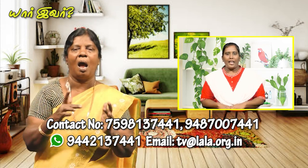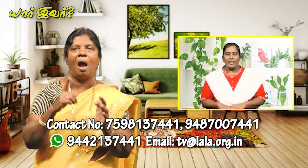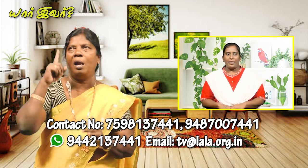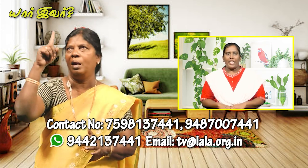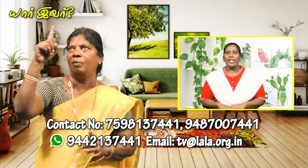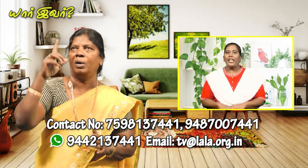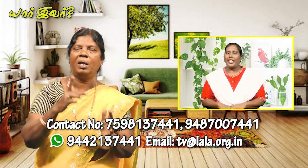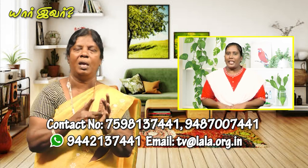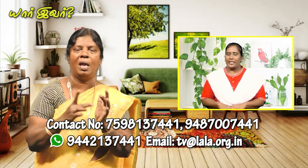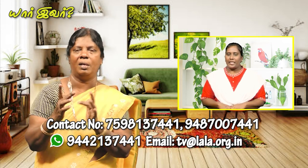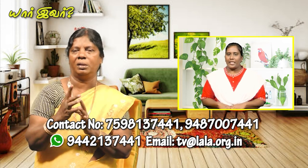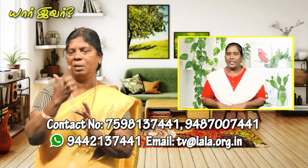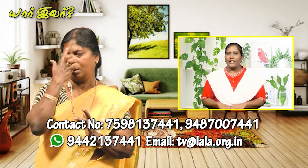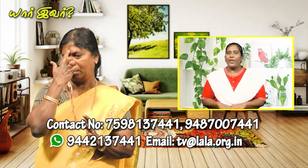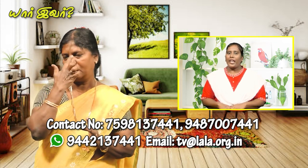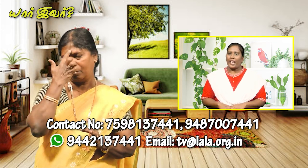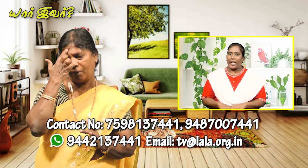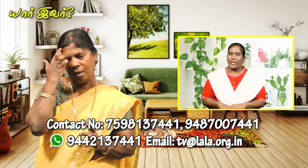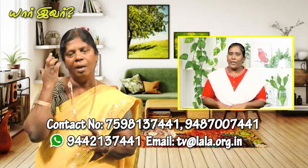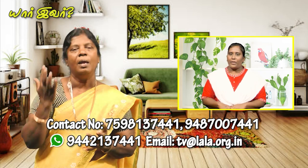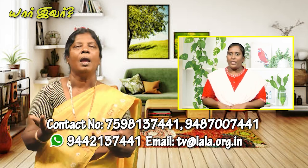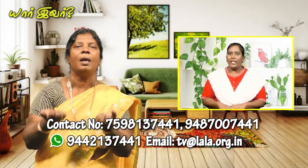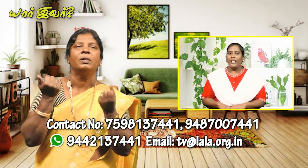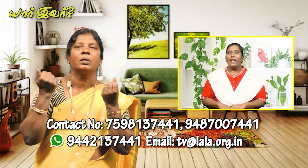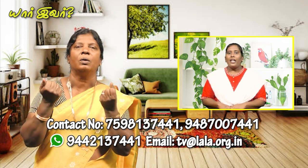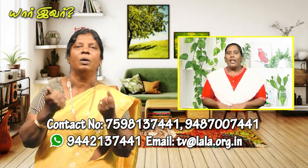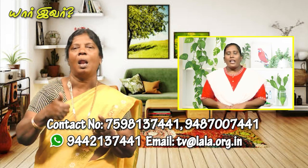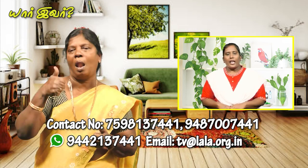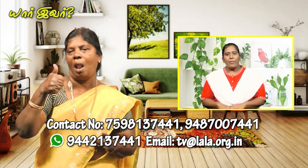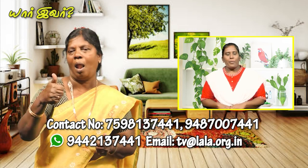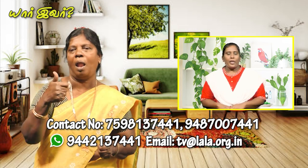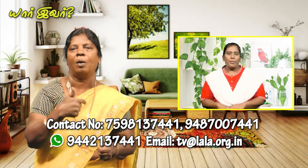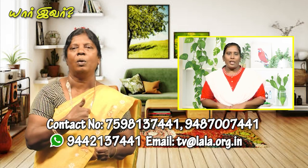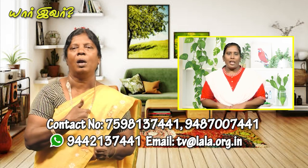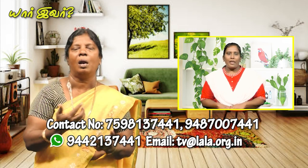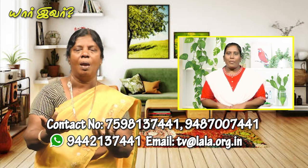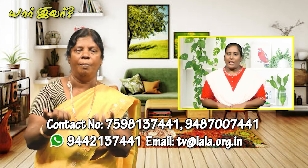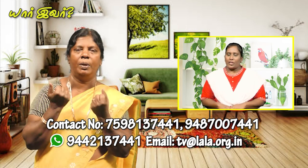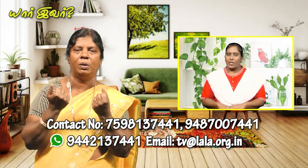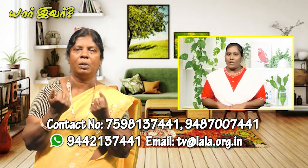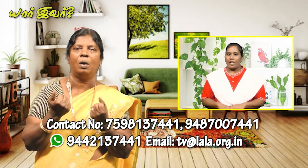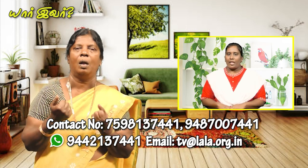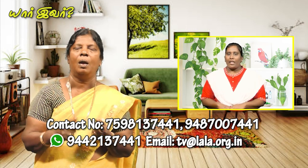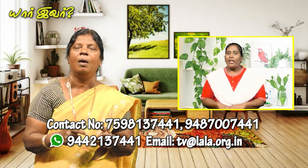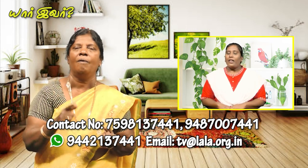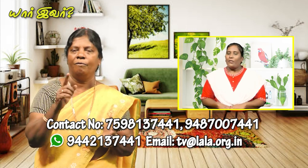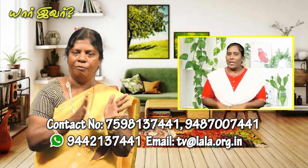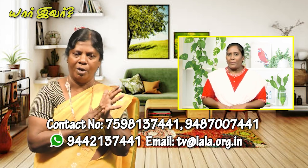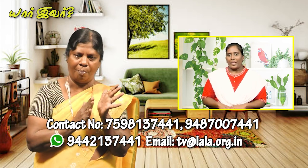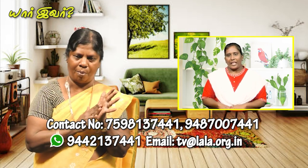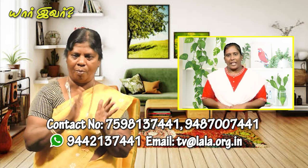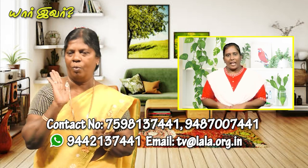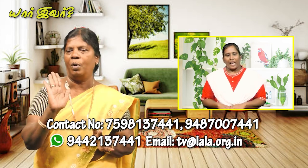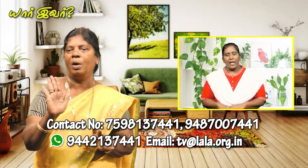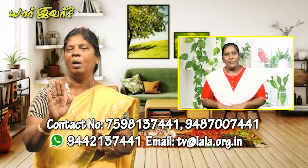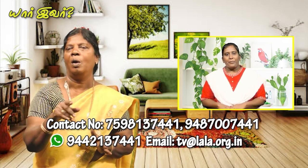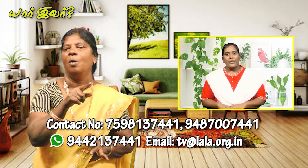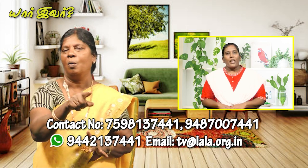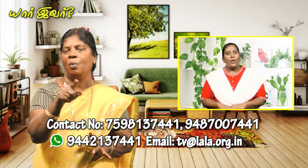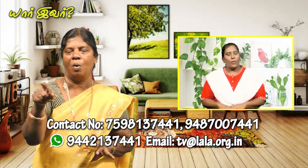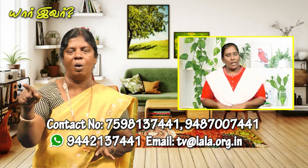இந்த ஆண்டவராகி இயேசு கிறிஸ்துவை ஏற்றுக்கொண்டு நற்பண்புகளை பெற்றுக்கொள்ள